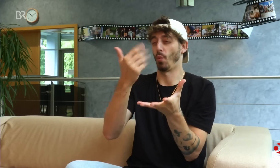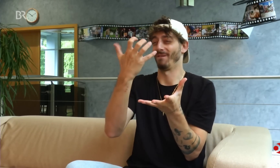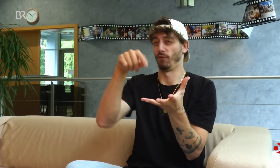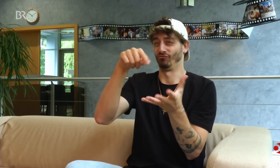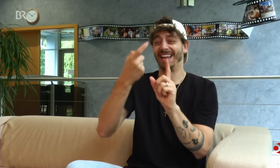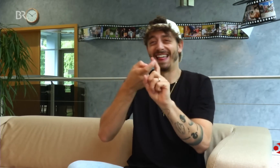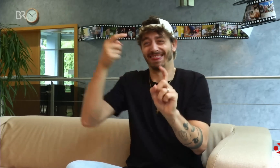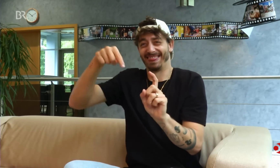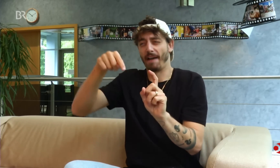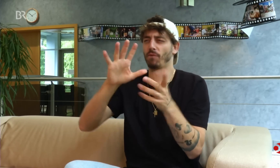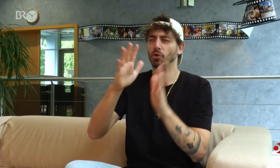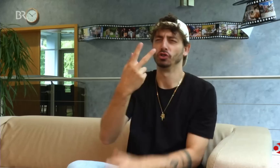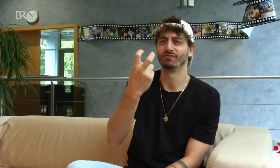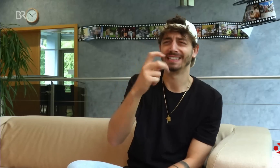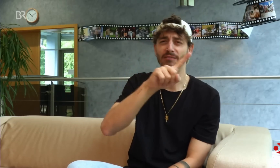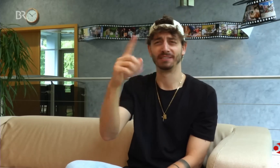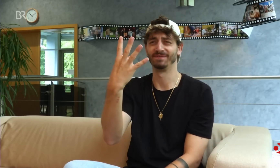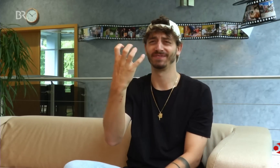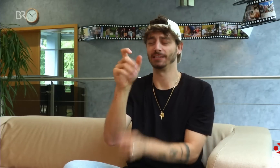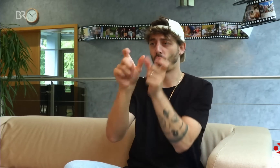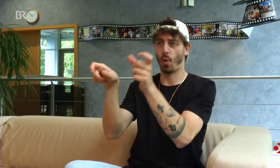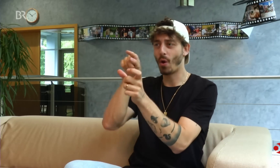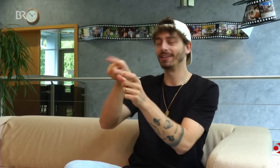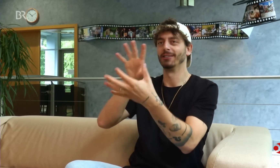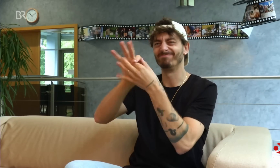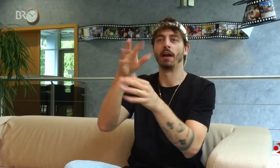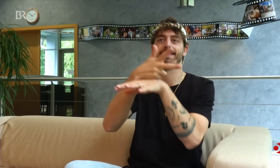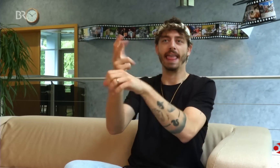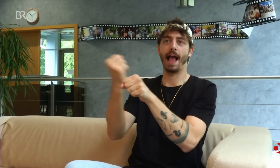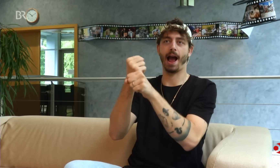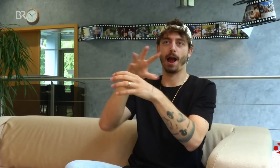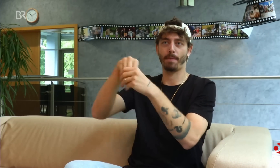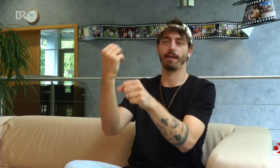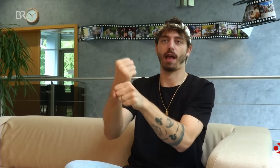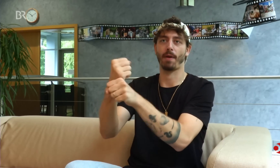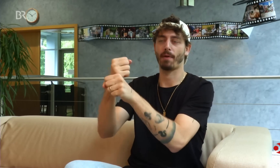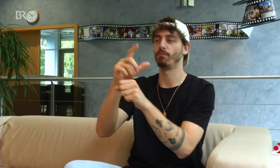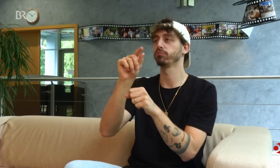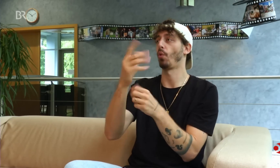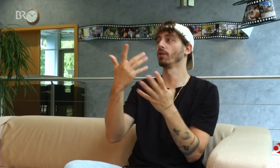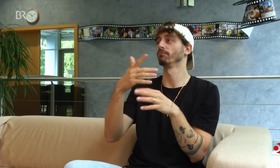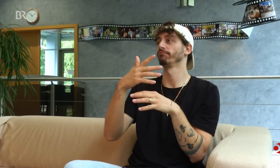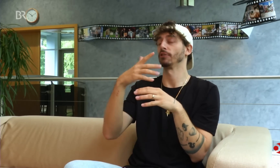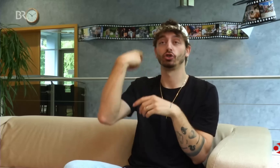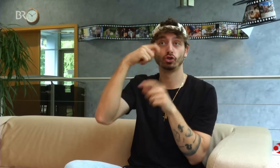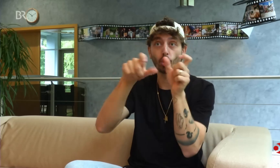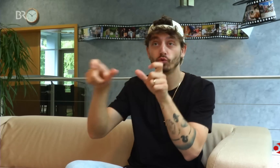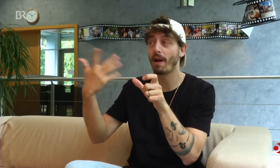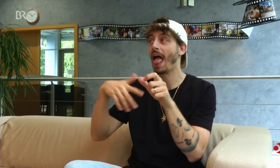Hier arbeiten insgesamt 150 Leute. Davon sind 20 bis 40 unmittelbar an den Dreharbeiten beteiligt. Als